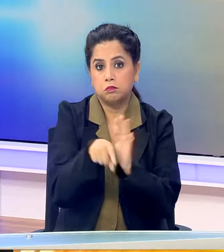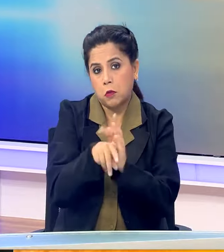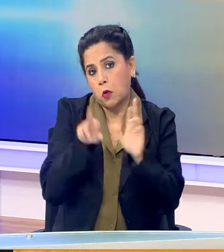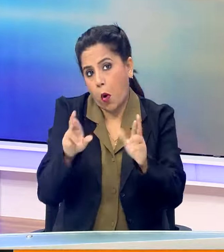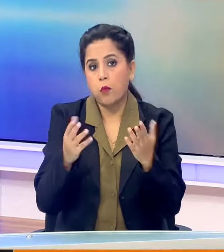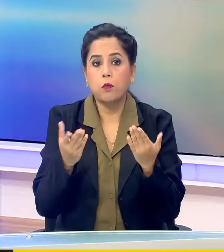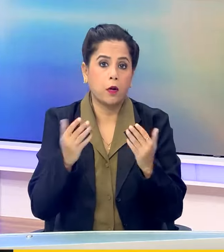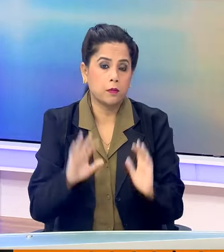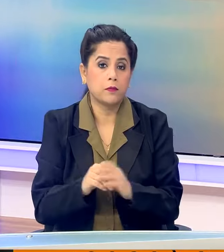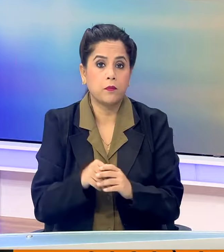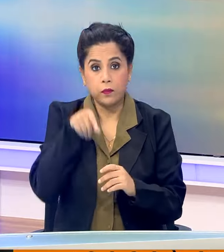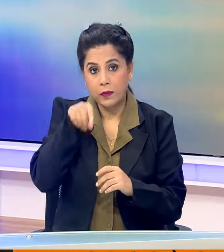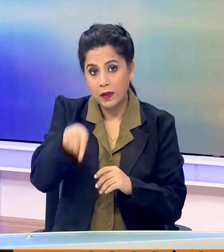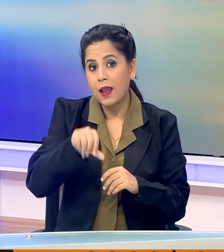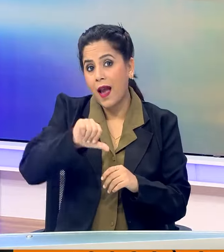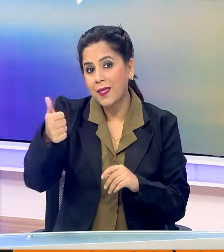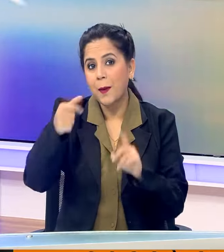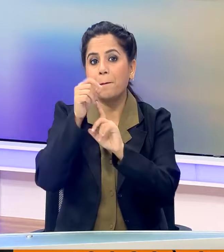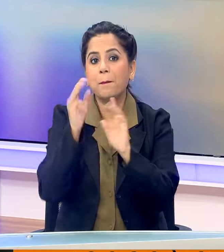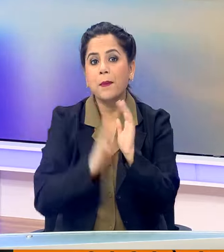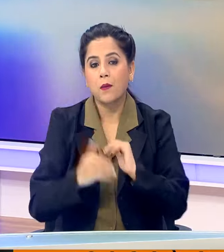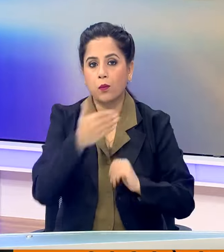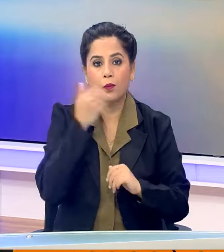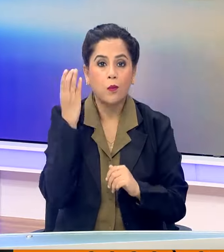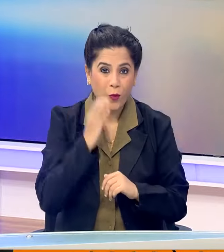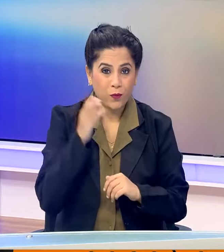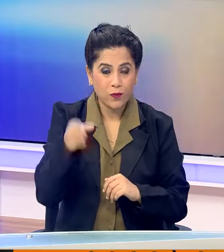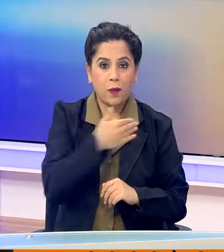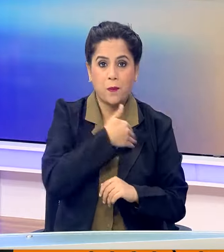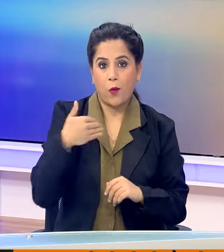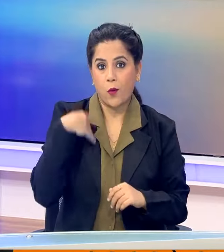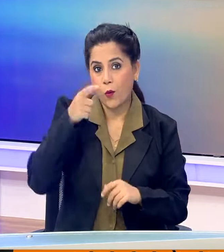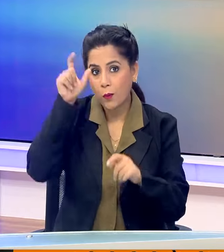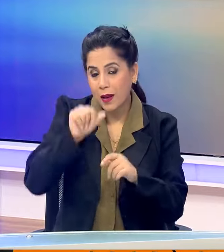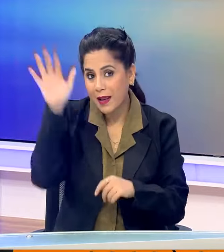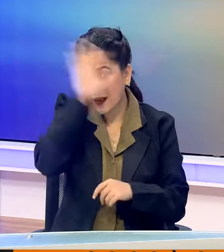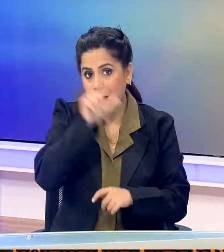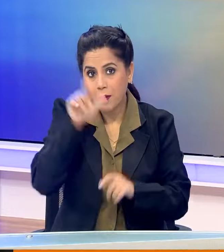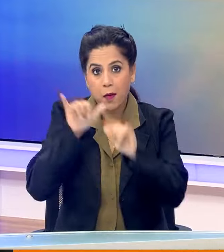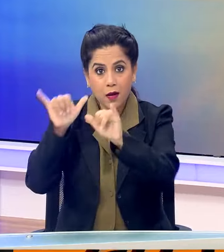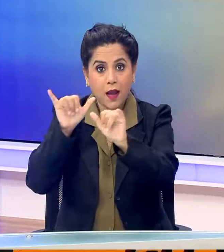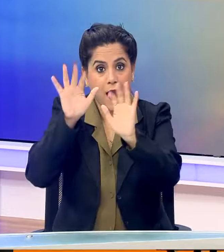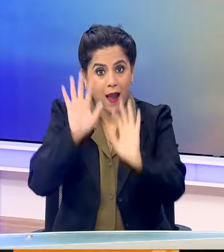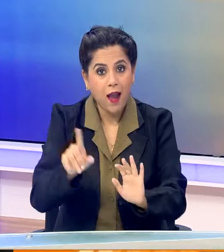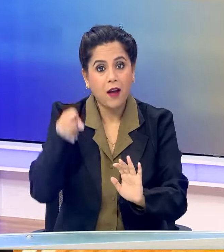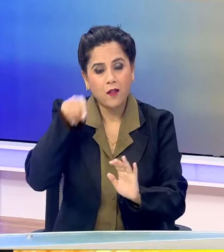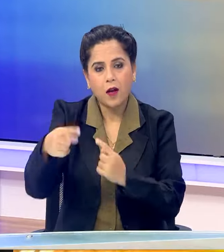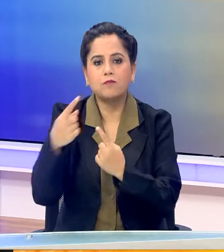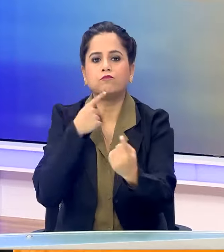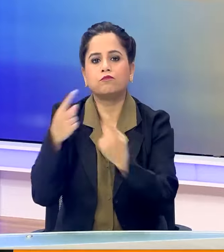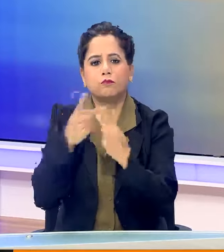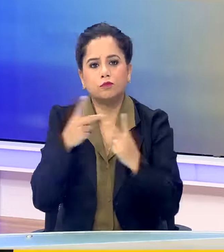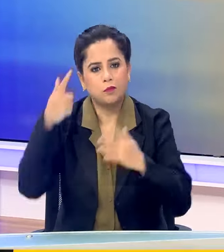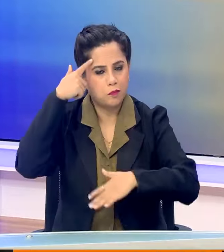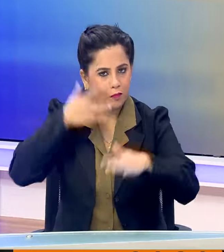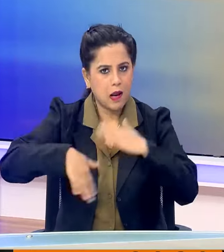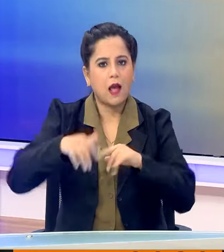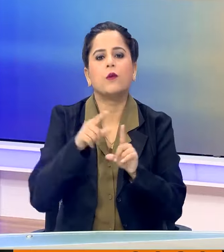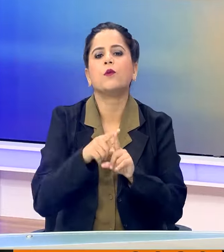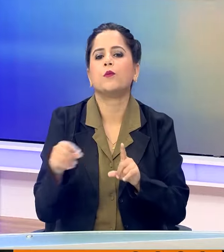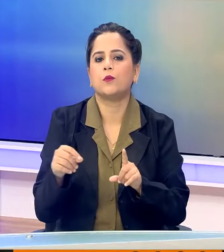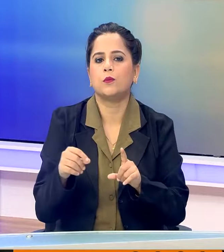है इसके अलावा प्रधानमंत्री मोदी पोलैंड में रहने वाले भारतीय समुदाय के लोगों से संवाद भी